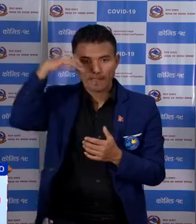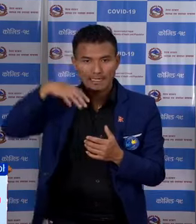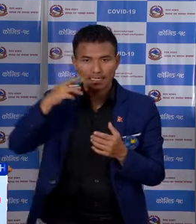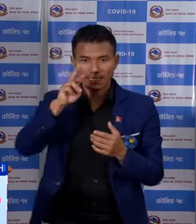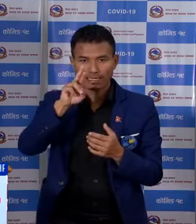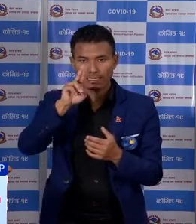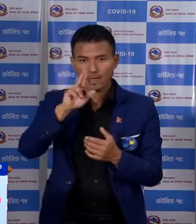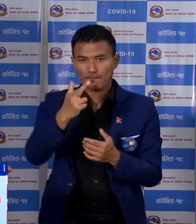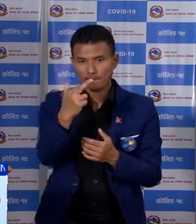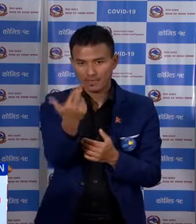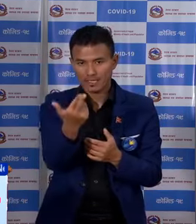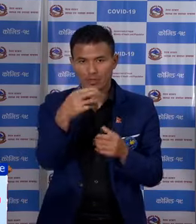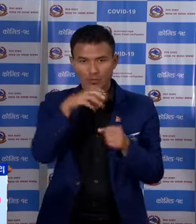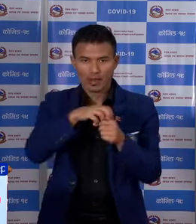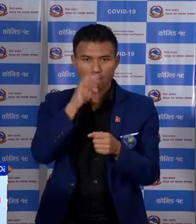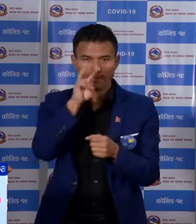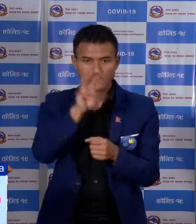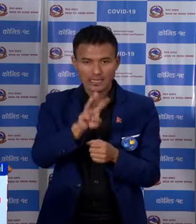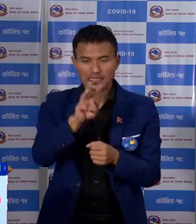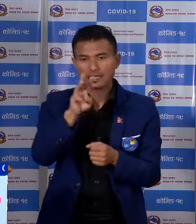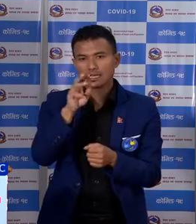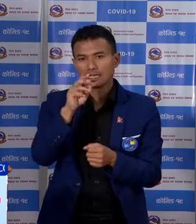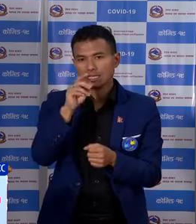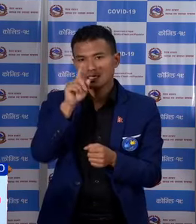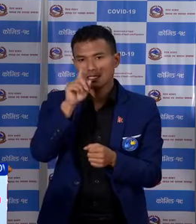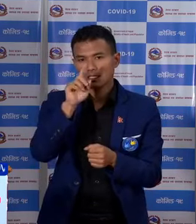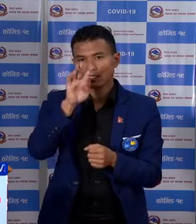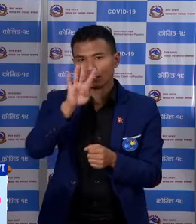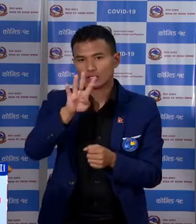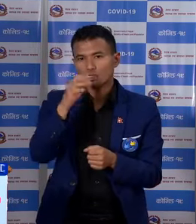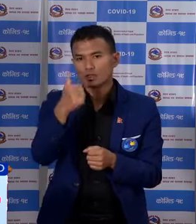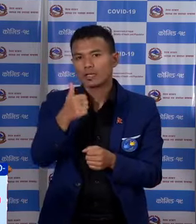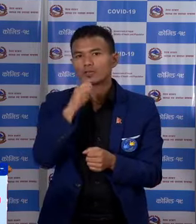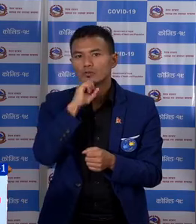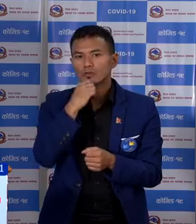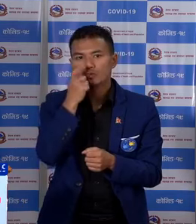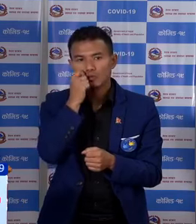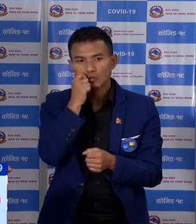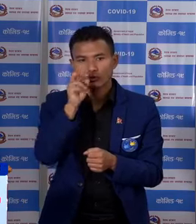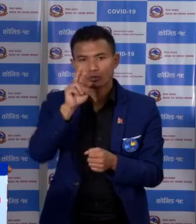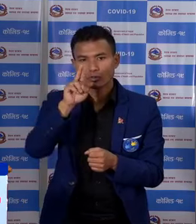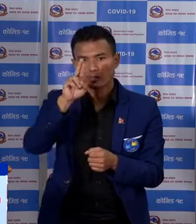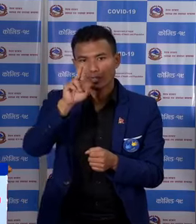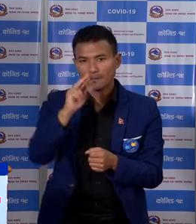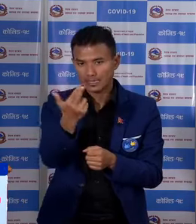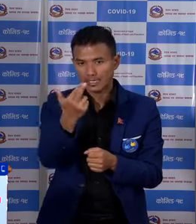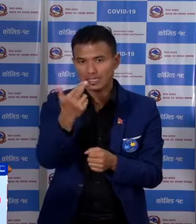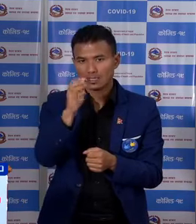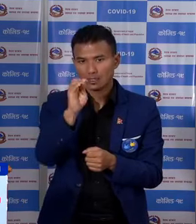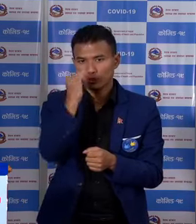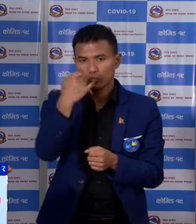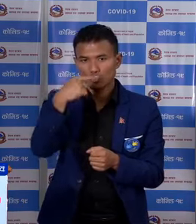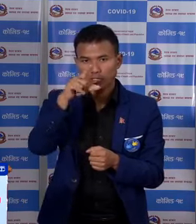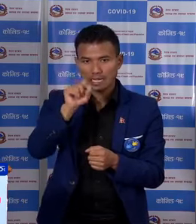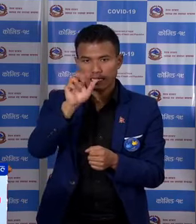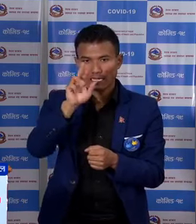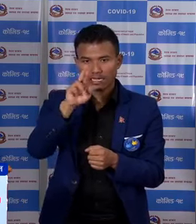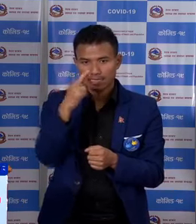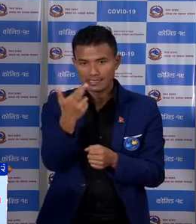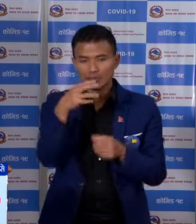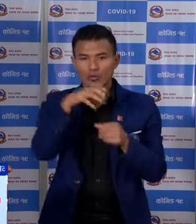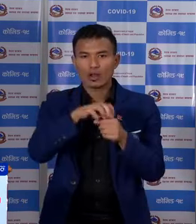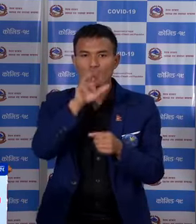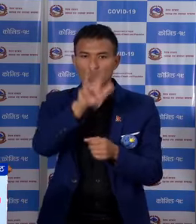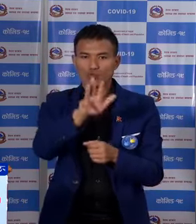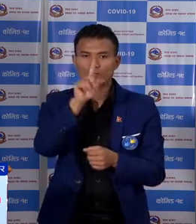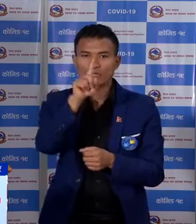ડુડુઓા કા એક એક જાના 46 બર્શે પોરુસ રાપ્તિ સોનારી કા નો ઉડા કા